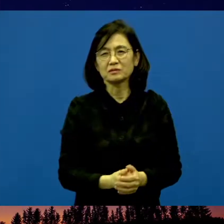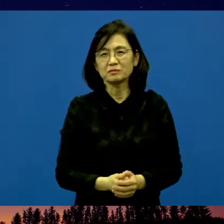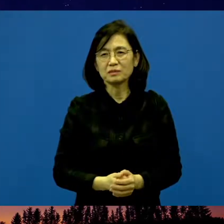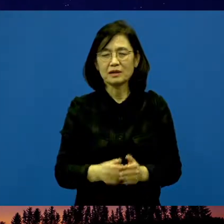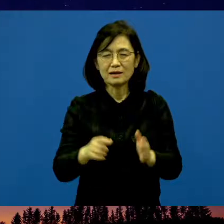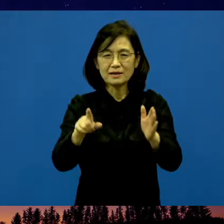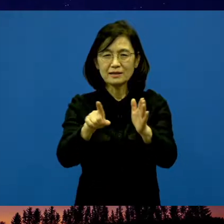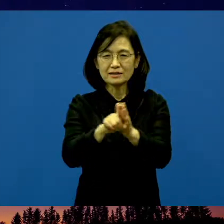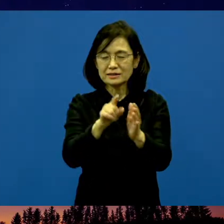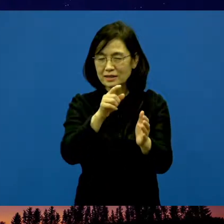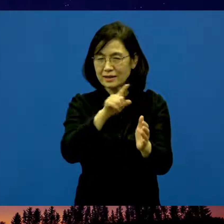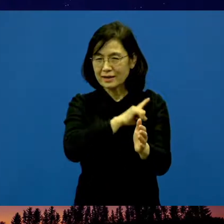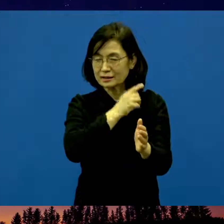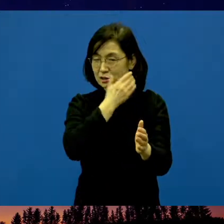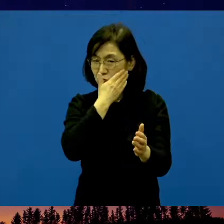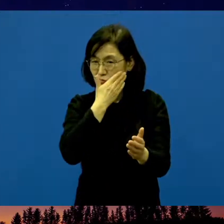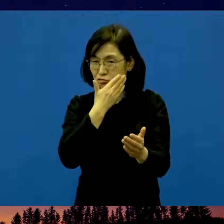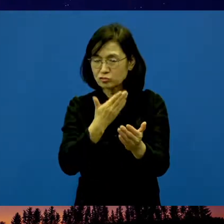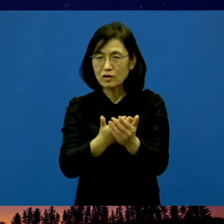핵심은 항상